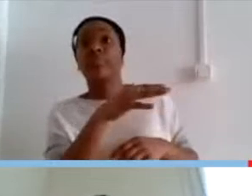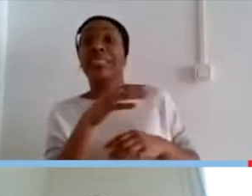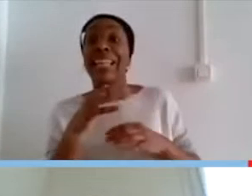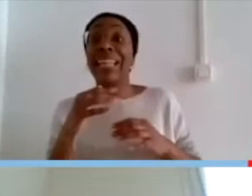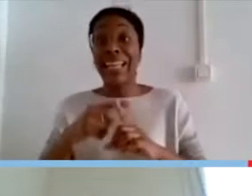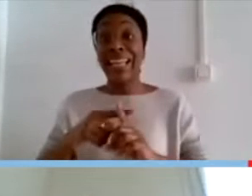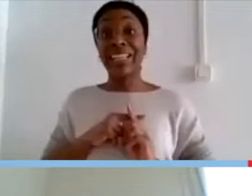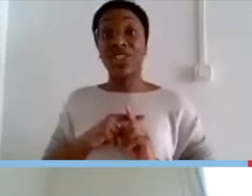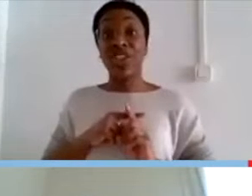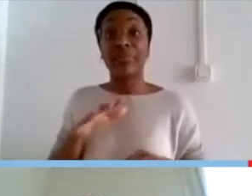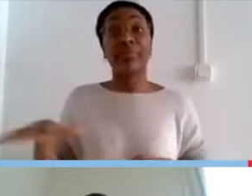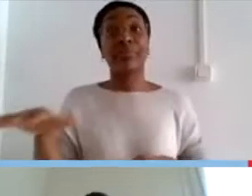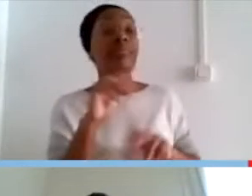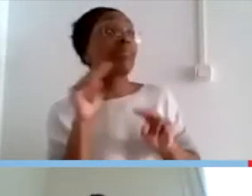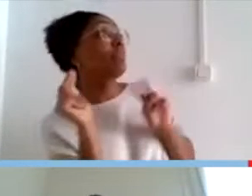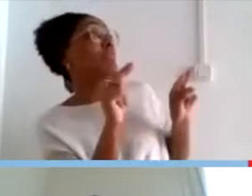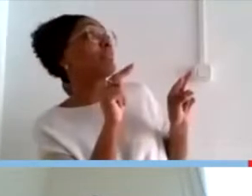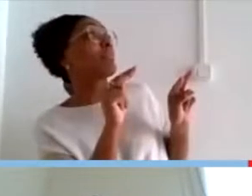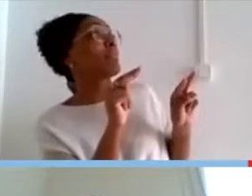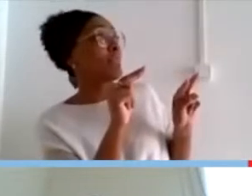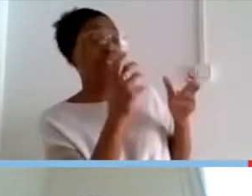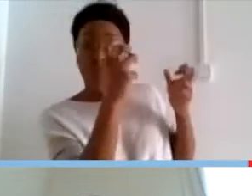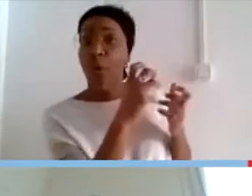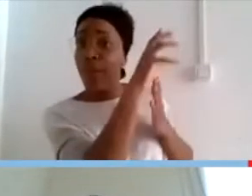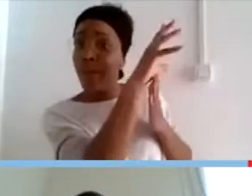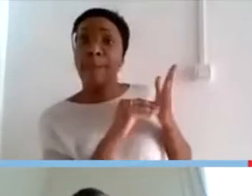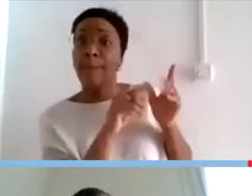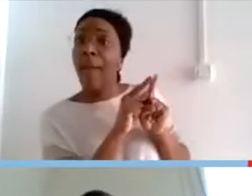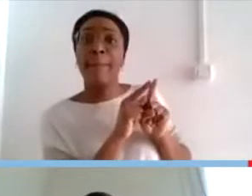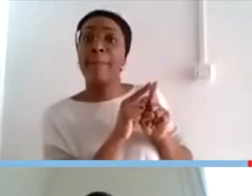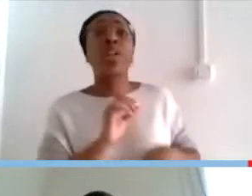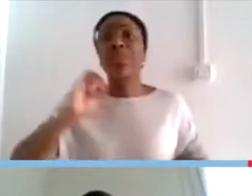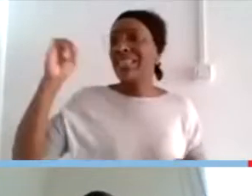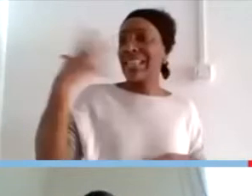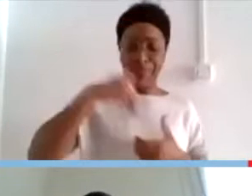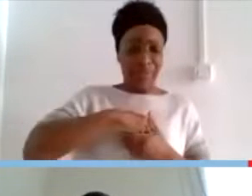sont laissés modeler par le Saint-Esprit, et Paul va déclarer cela.